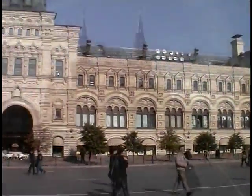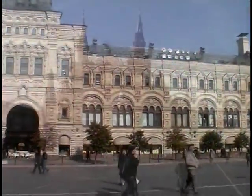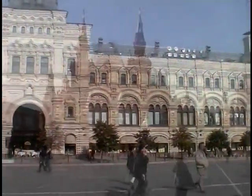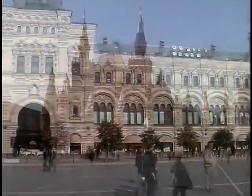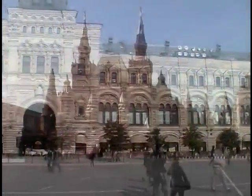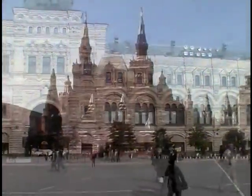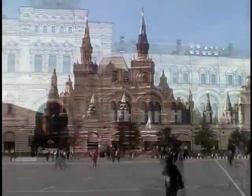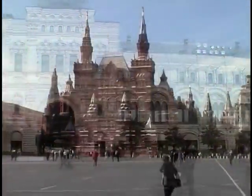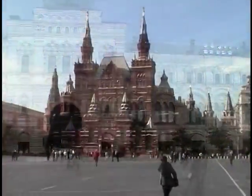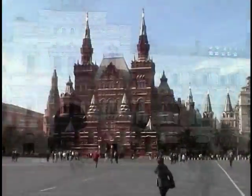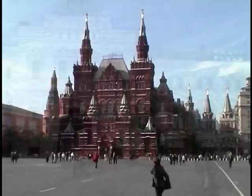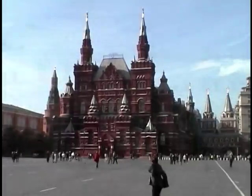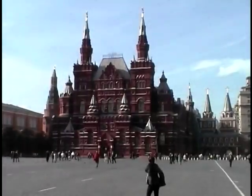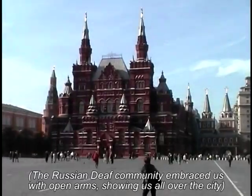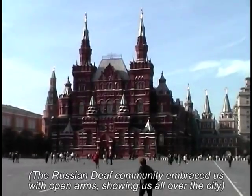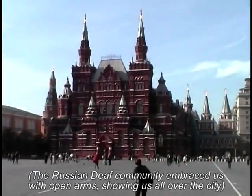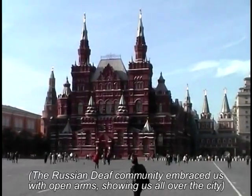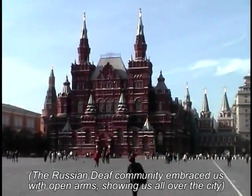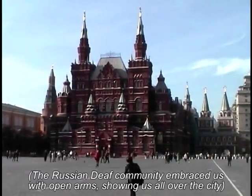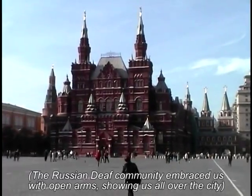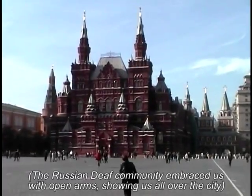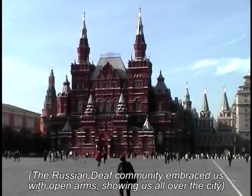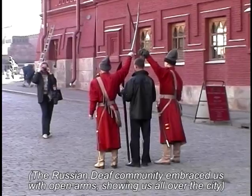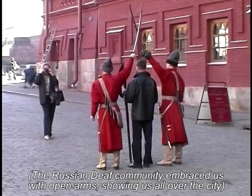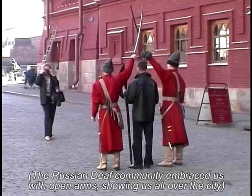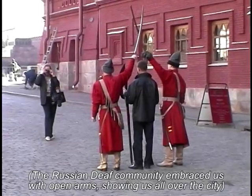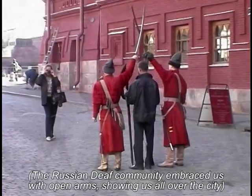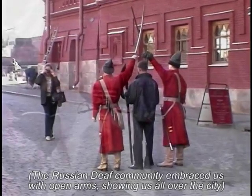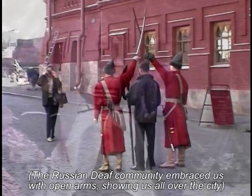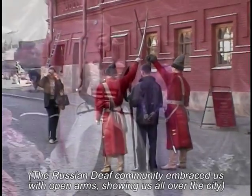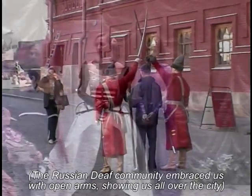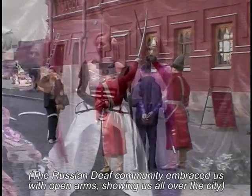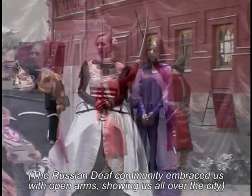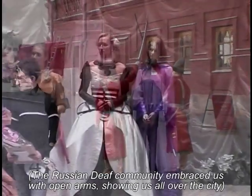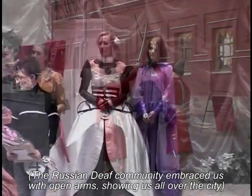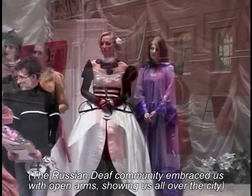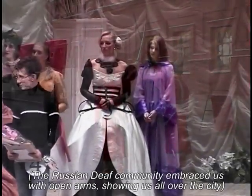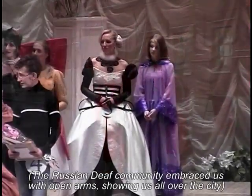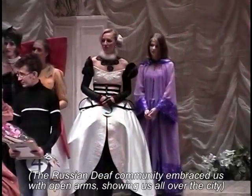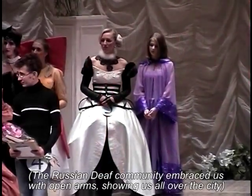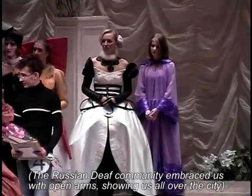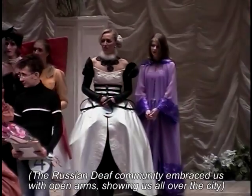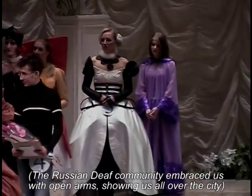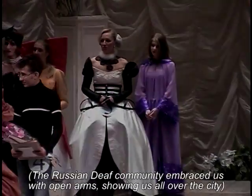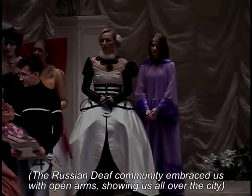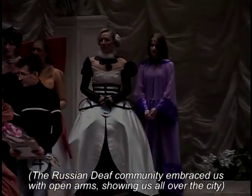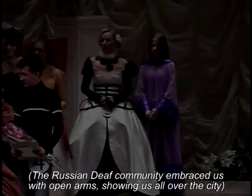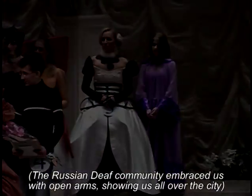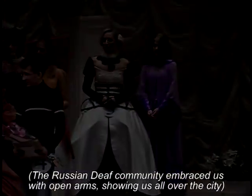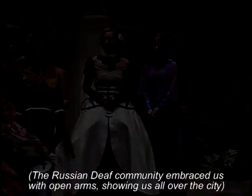жить дружней планете всей. Нам всем миром